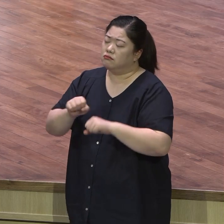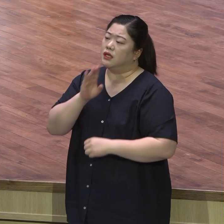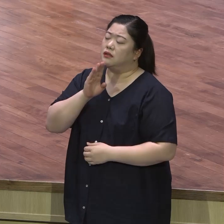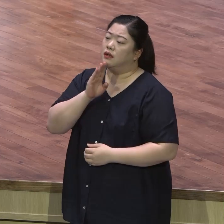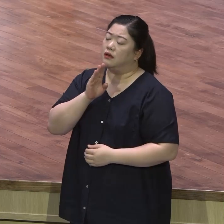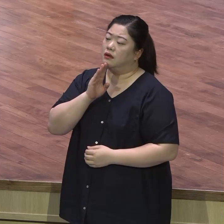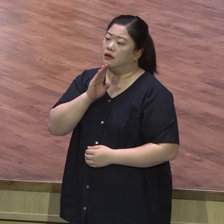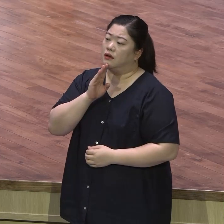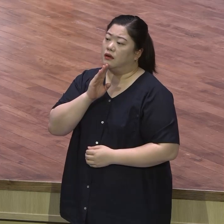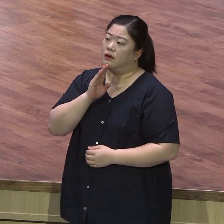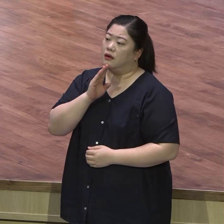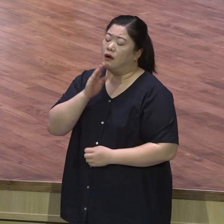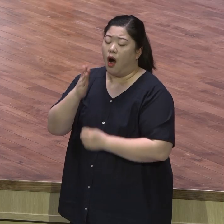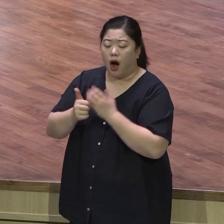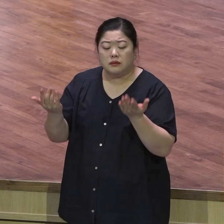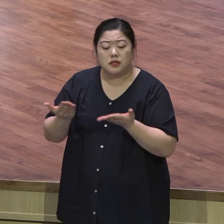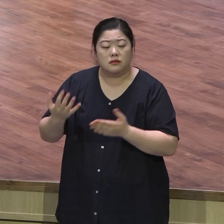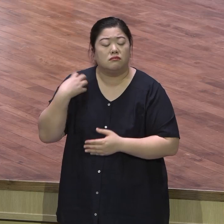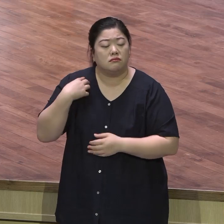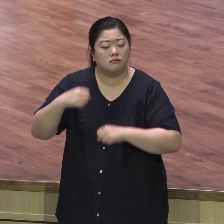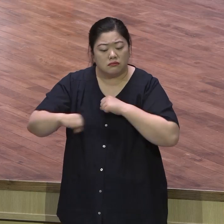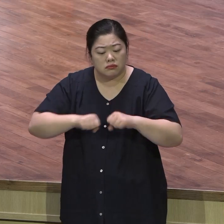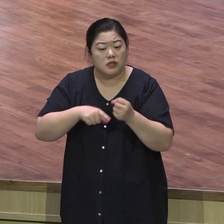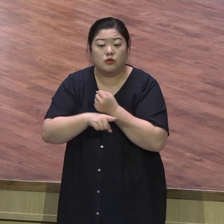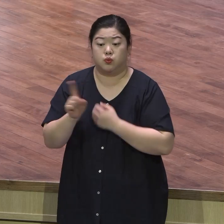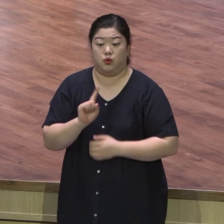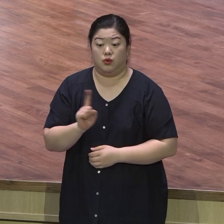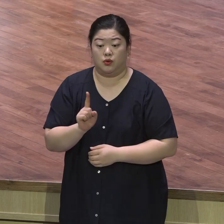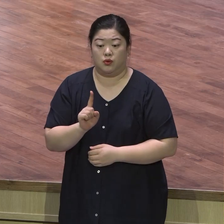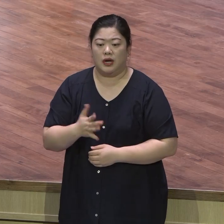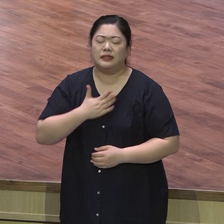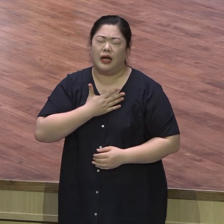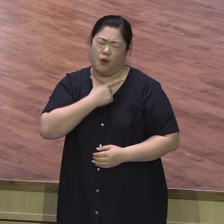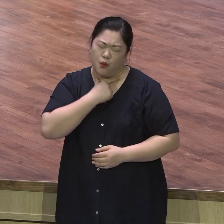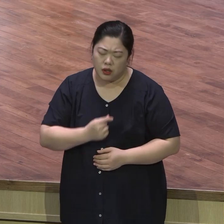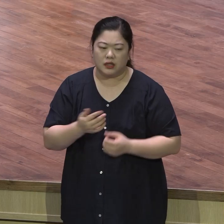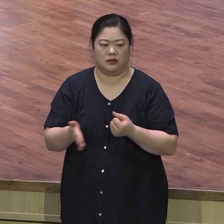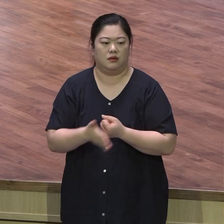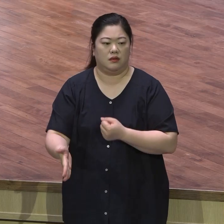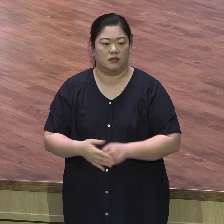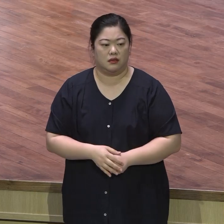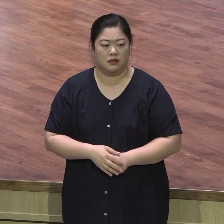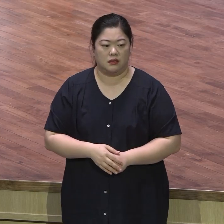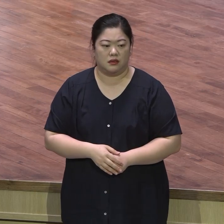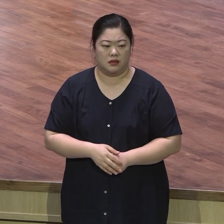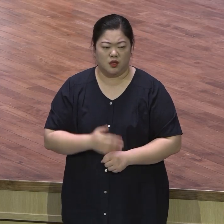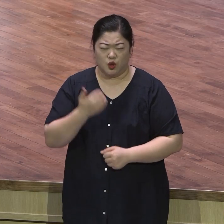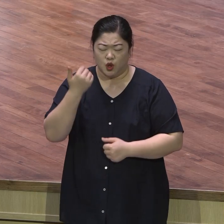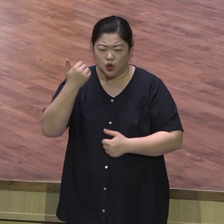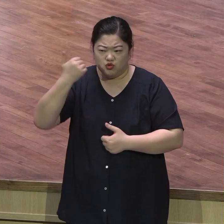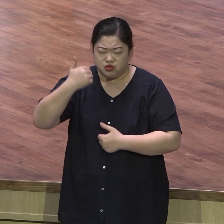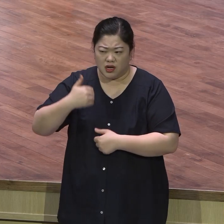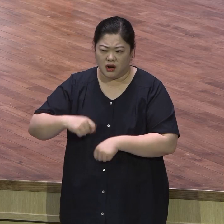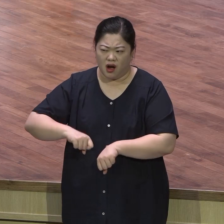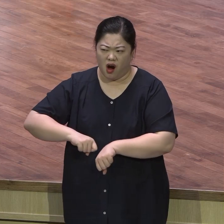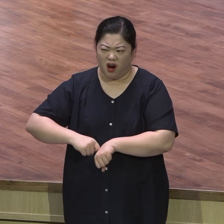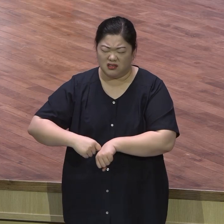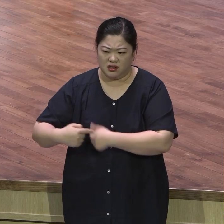것. 오늘 아까 말씀했지만 우리 성교 동동체에서 서로 자원해서 지시했습니까?